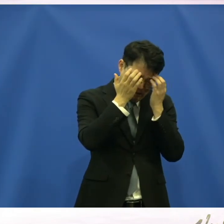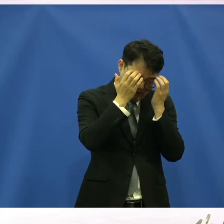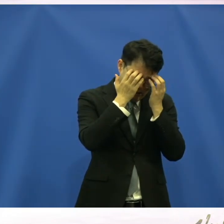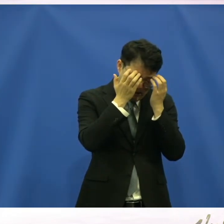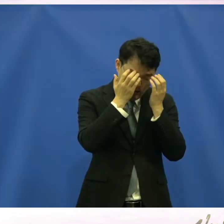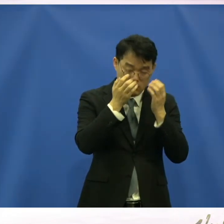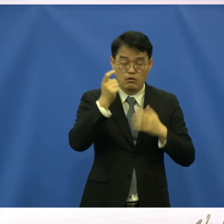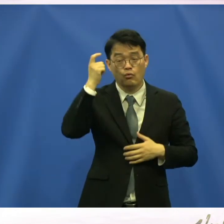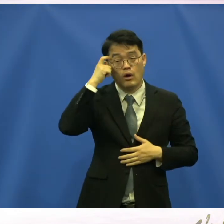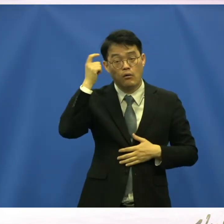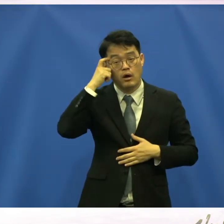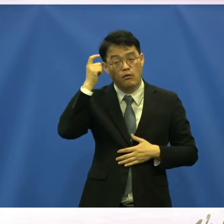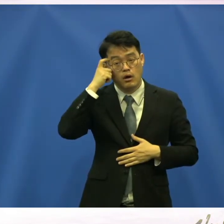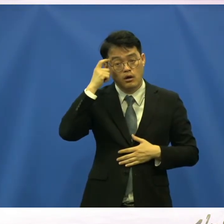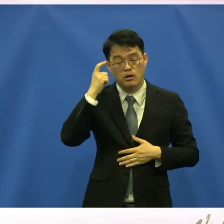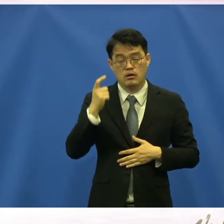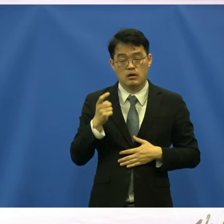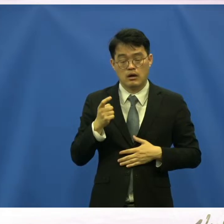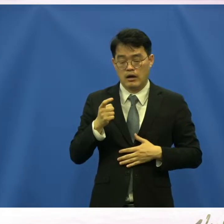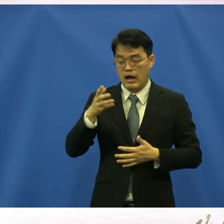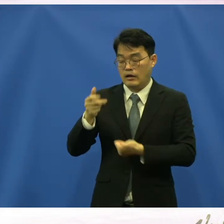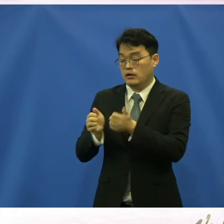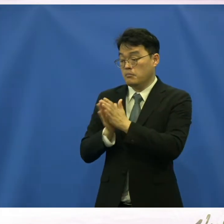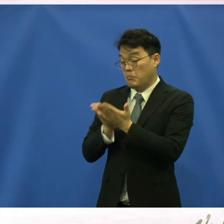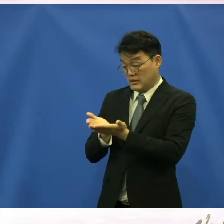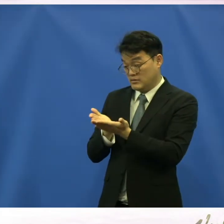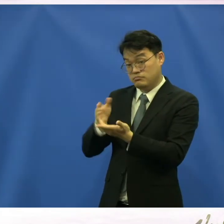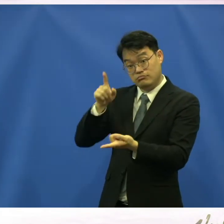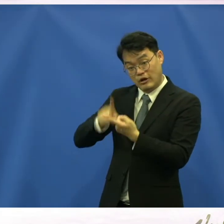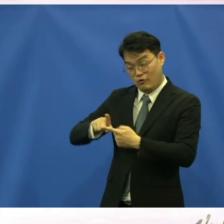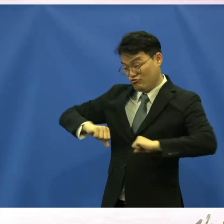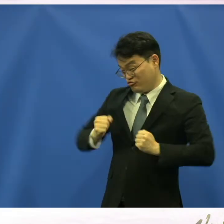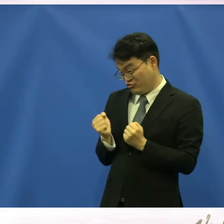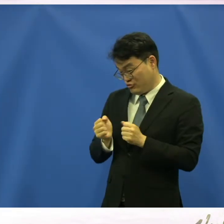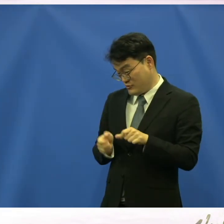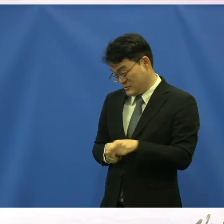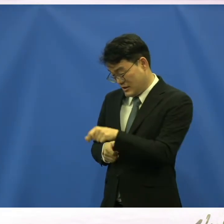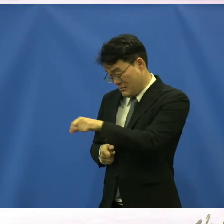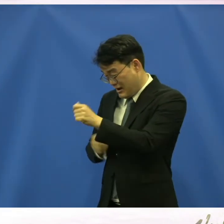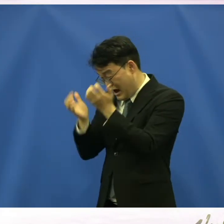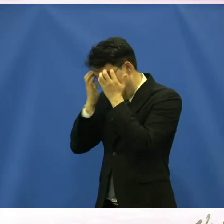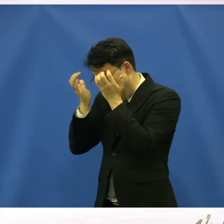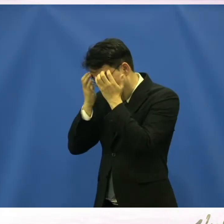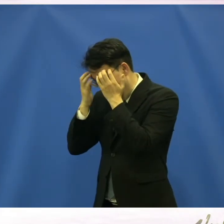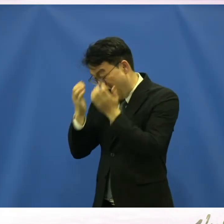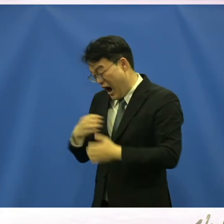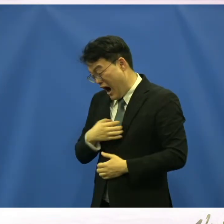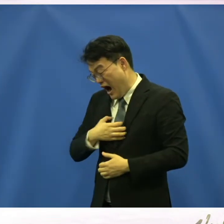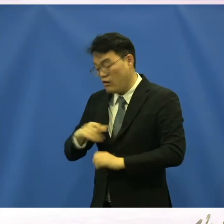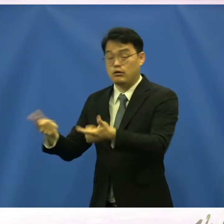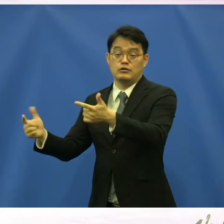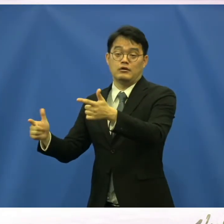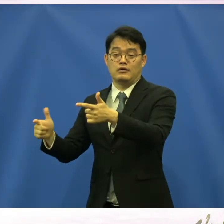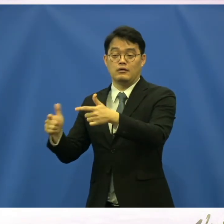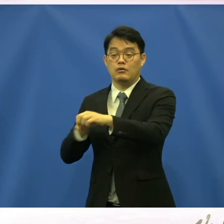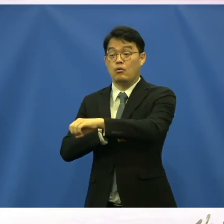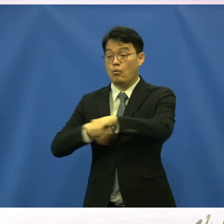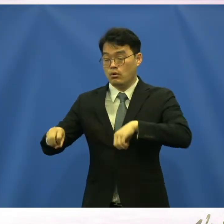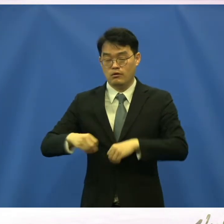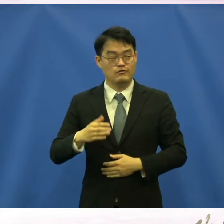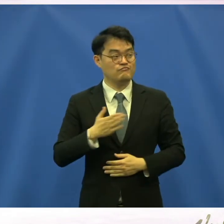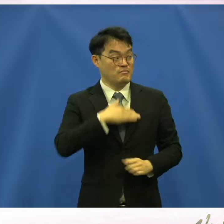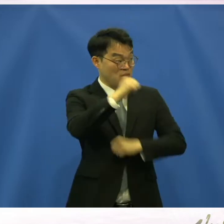말씀대로 살면 어려울 거라고 생각하는데 우선은 어려울 것 같아 보이지만 말씀대로 살면 그 말씀이 갈수록 내